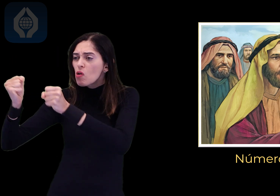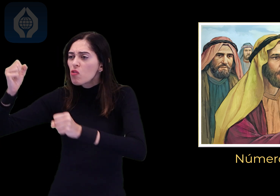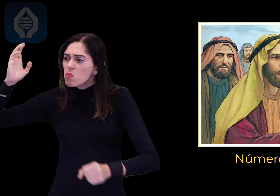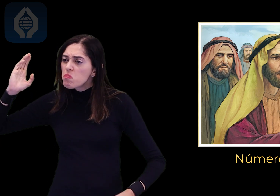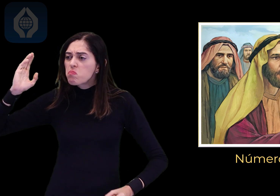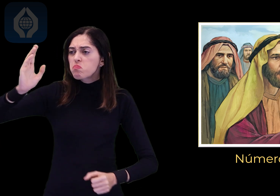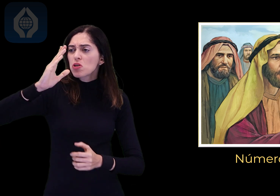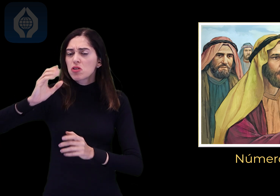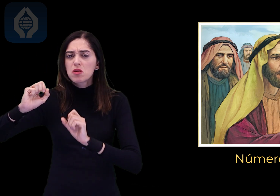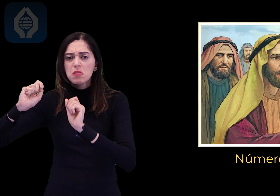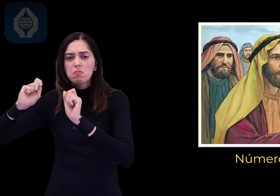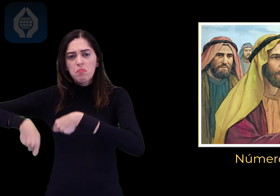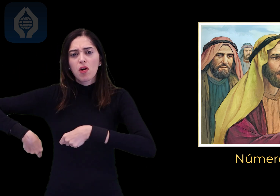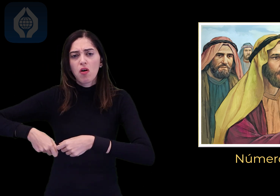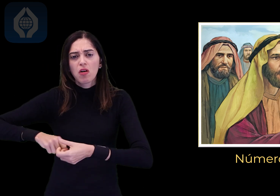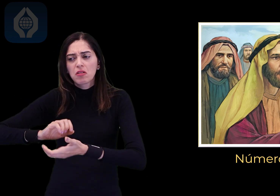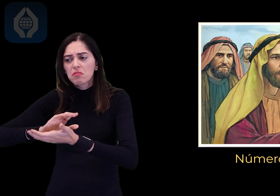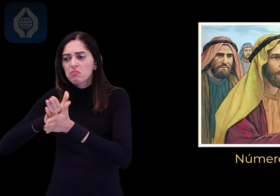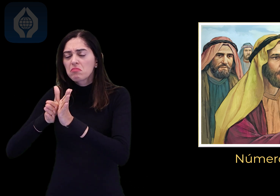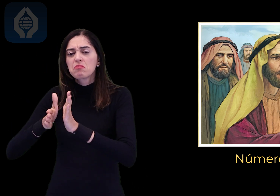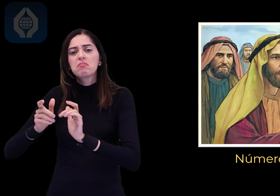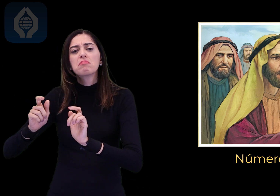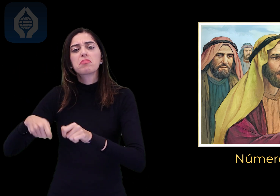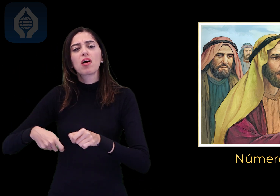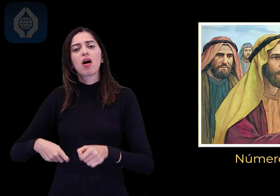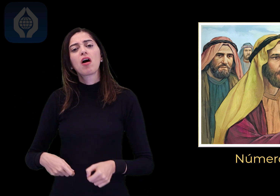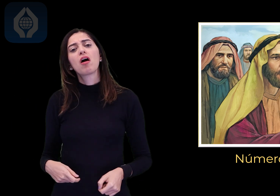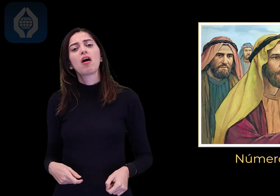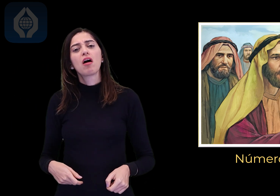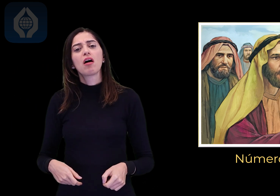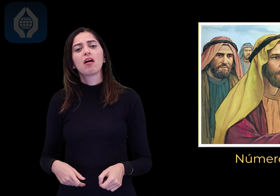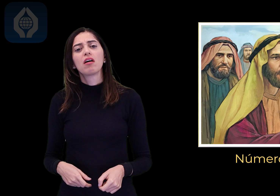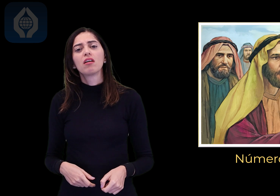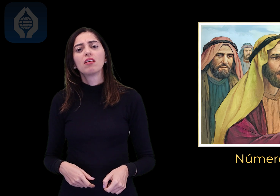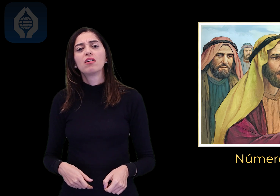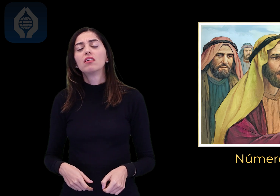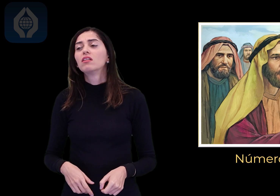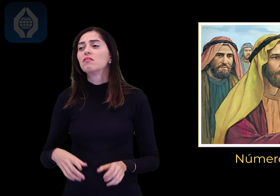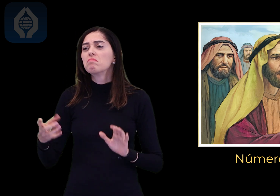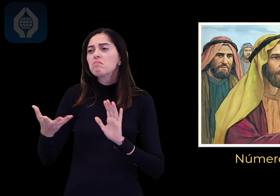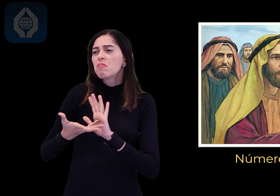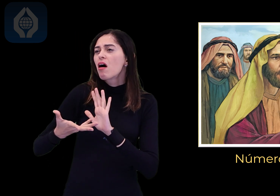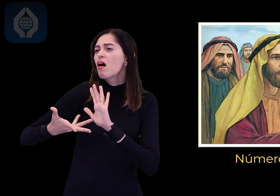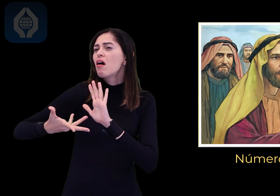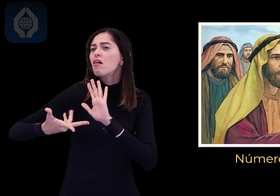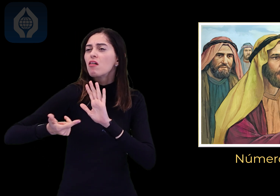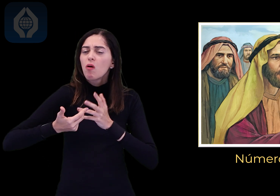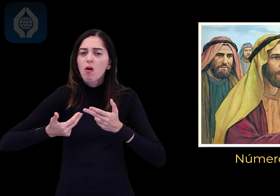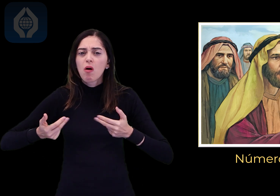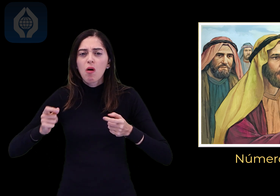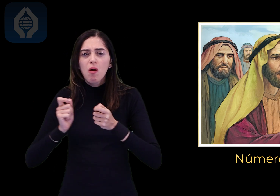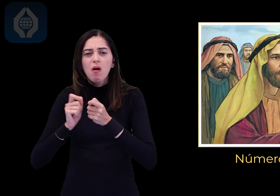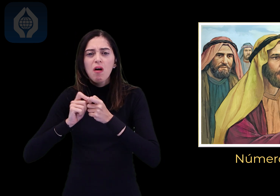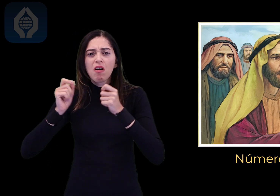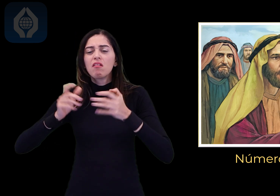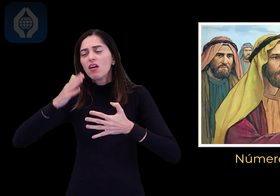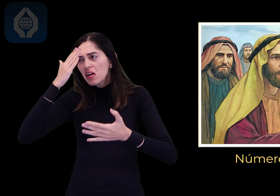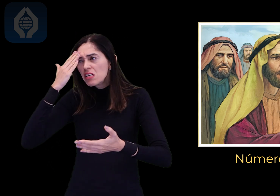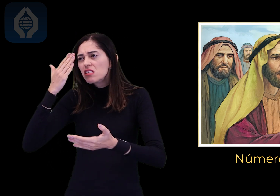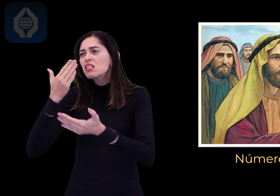todo-poderoso e que pode fazer qualquer coisa que queira. Lembraram-se das coisas maravilhosas que ele já